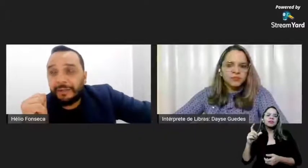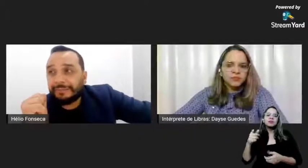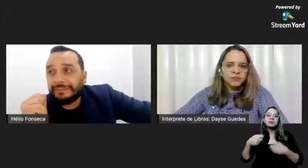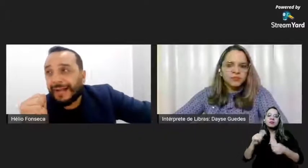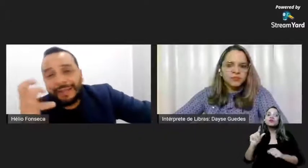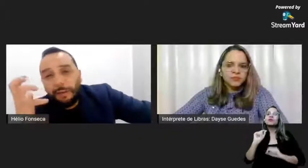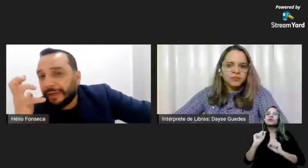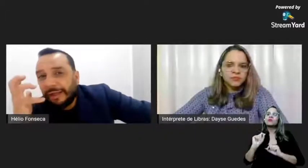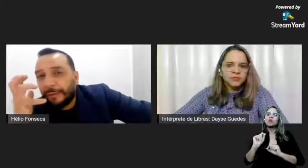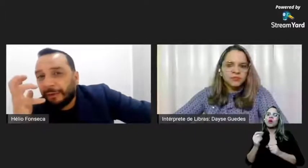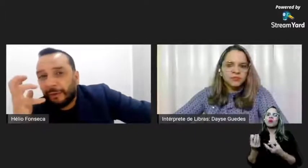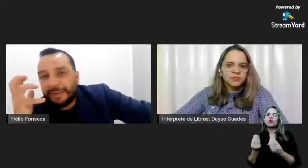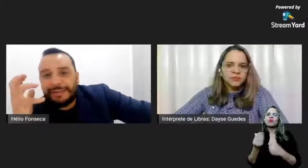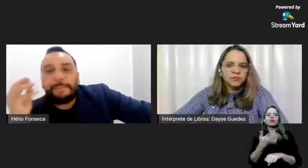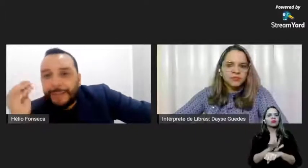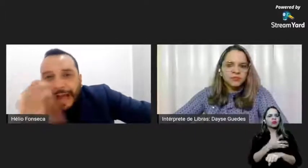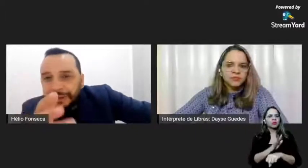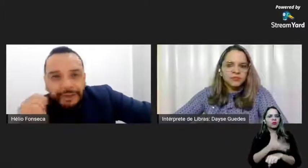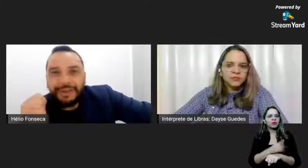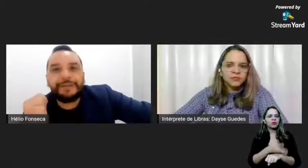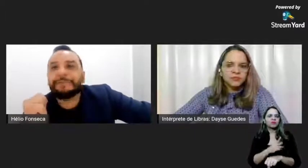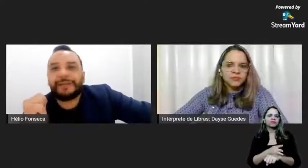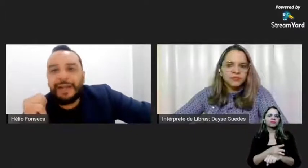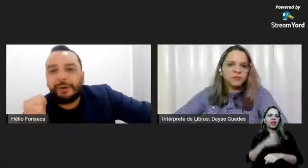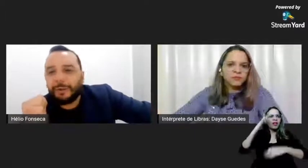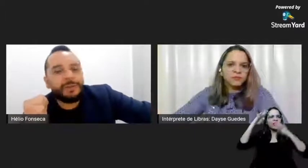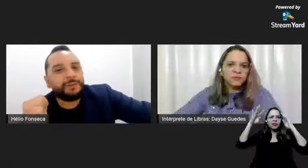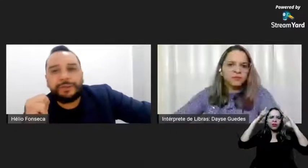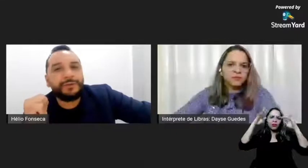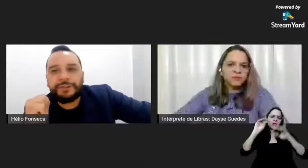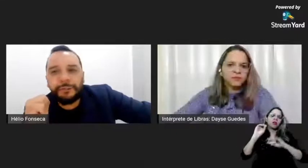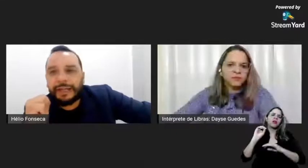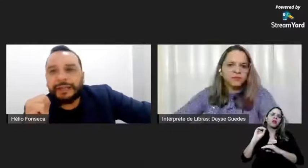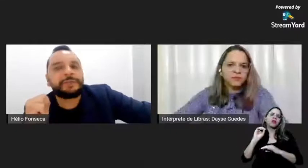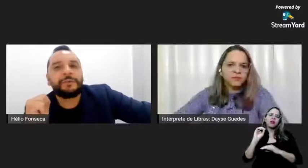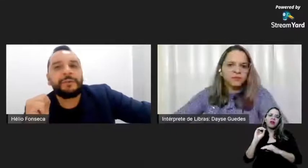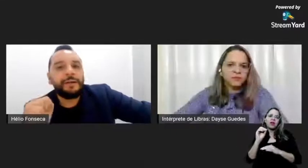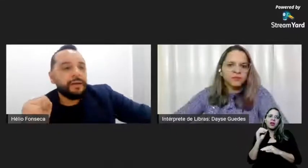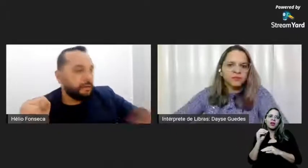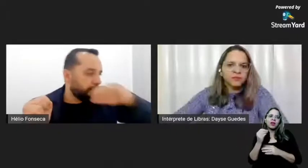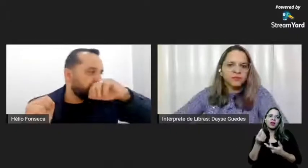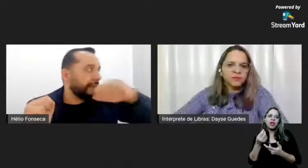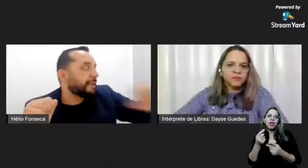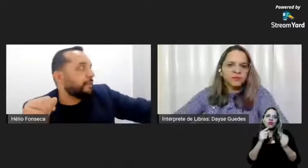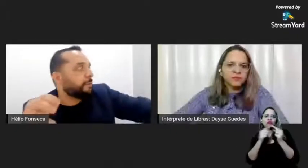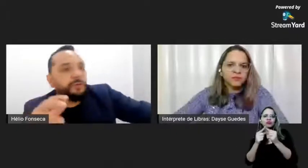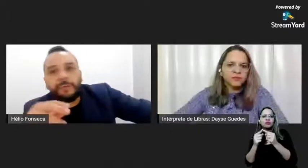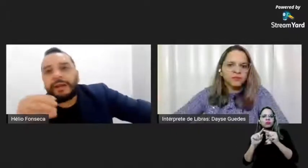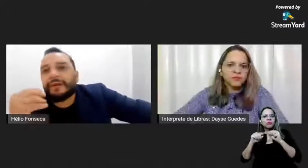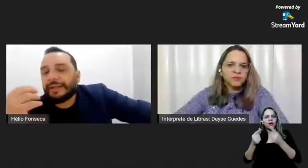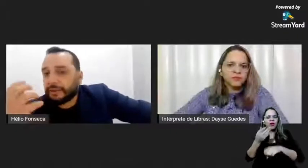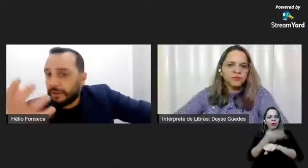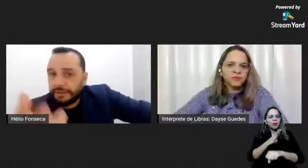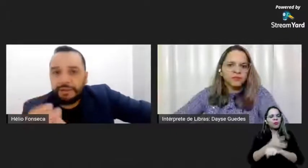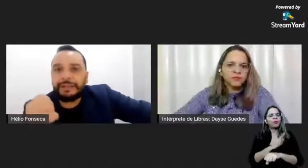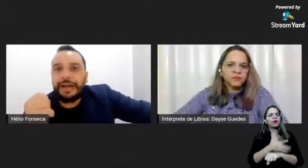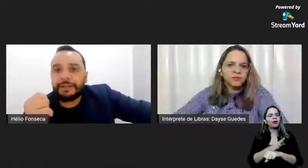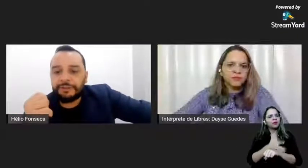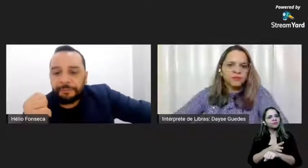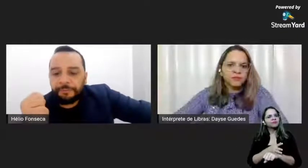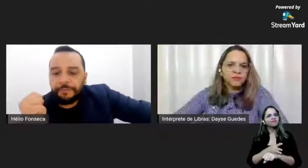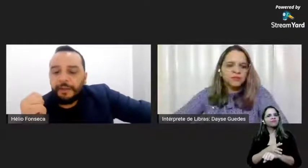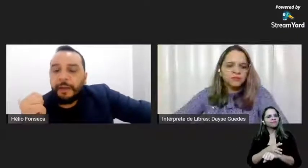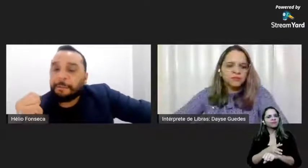assim, a teoria é uma coisa, na prática é outra totalmente diferente. Então, eles vão te cobrar várias horas